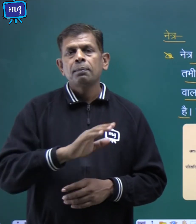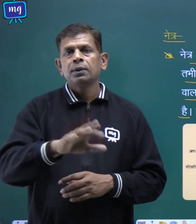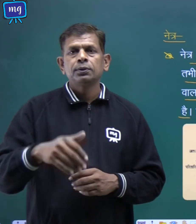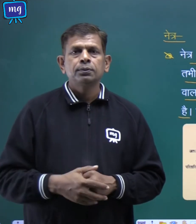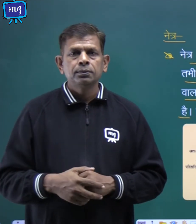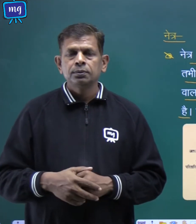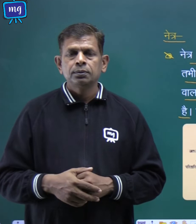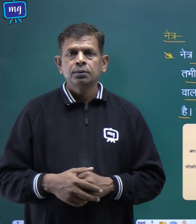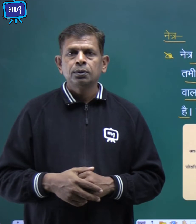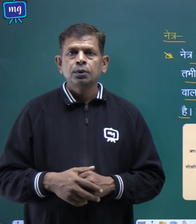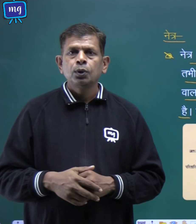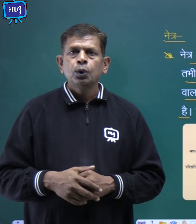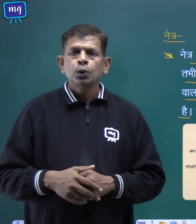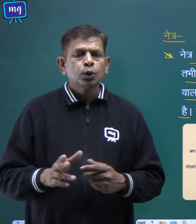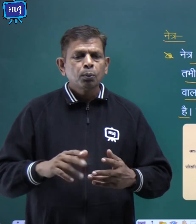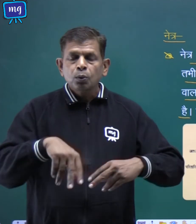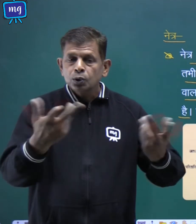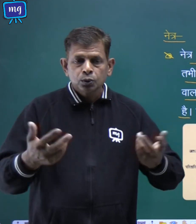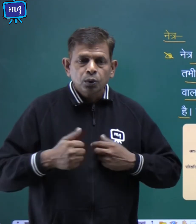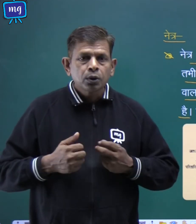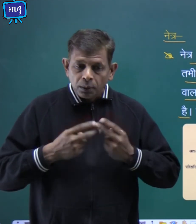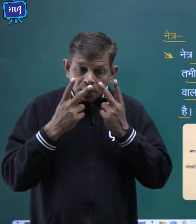बच्चों, जितनी भी वस्तुएं हम देखते हैं